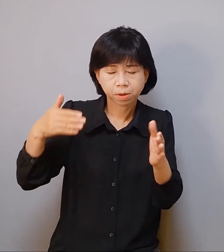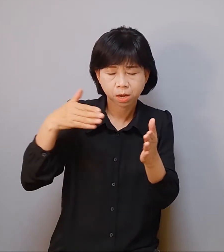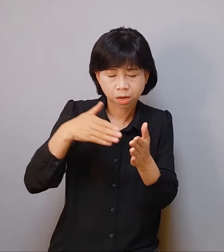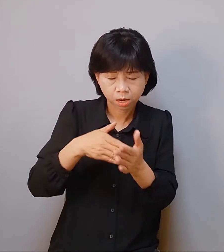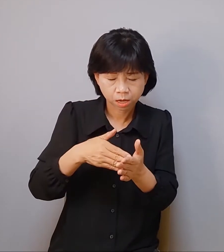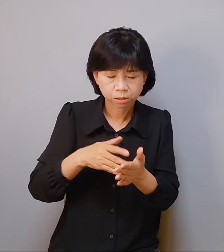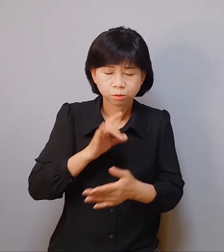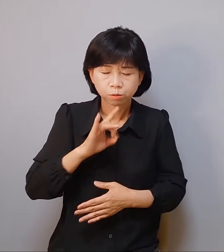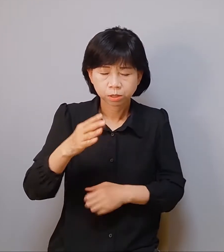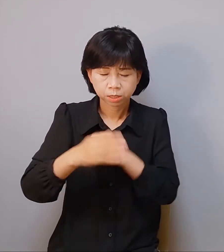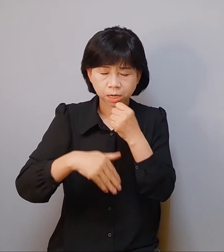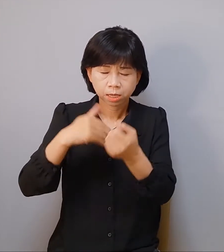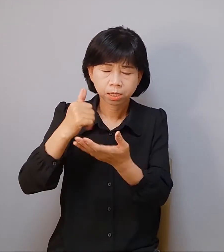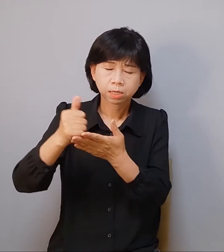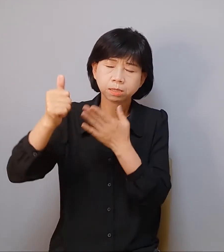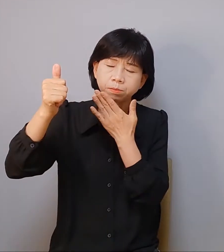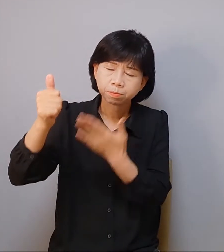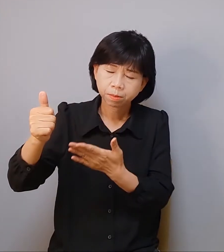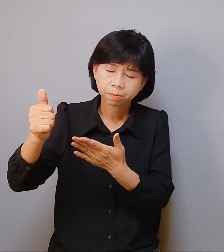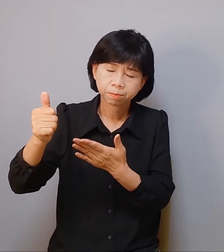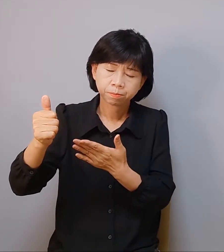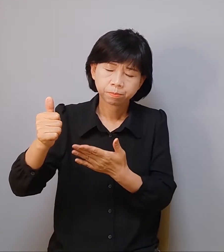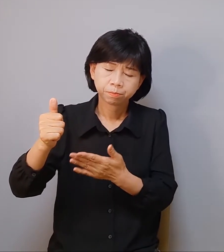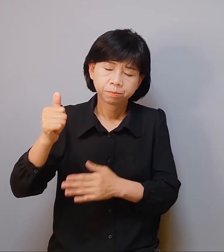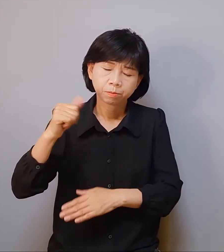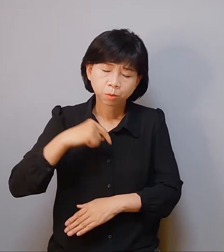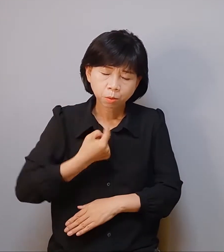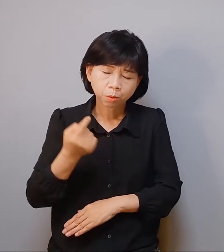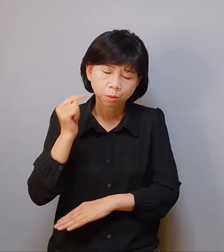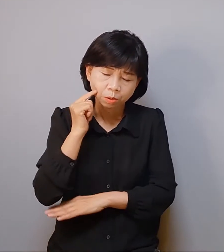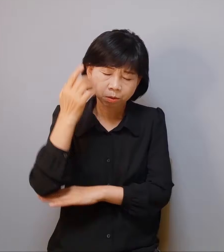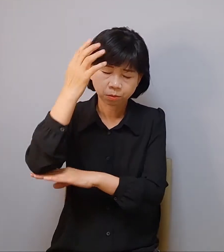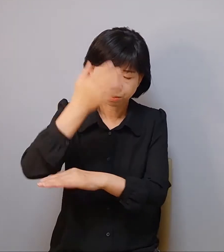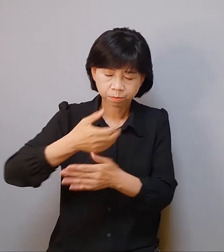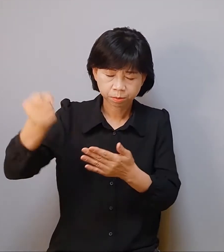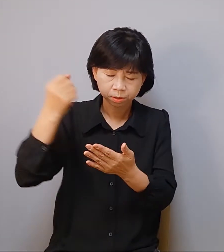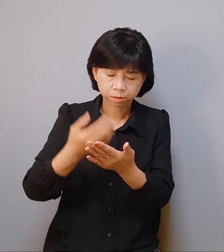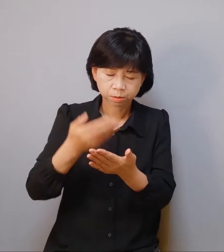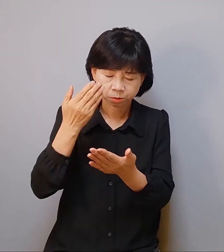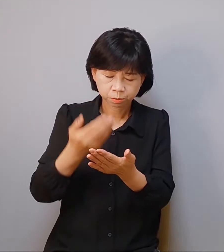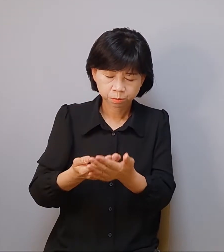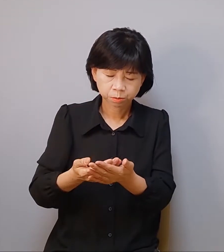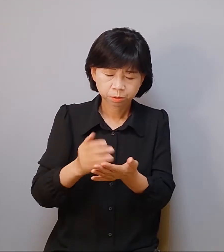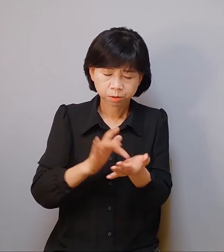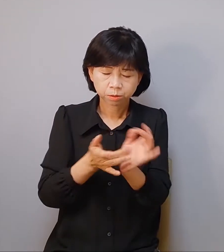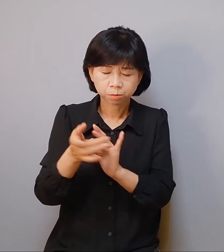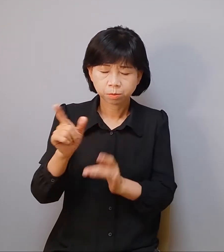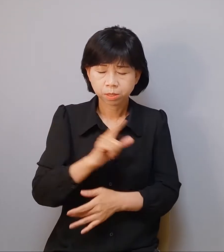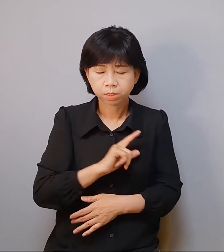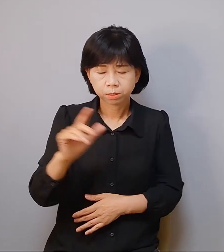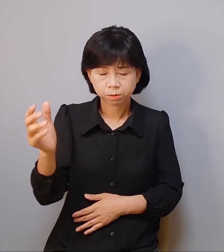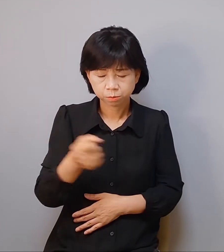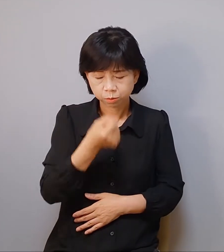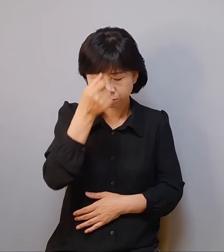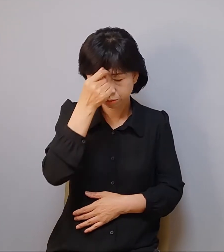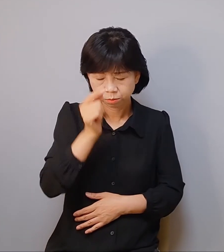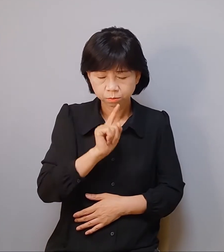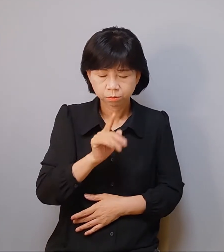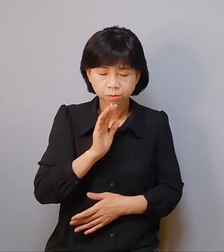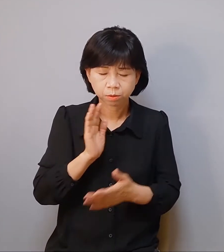시간까지 오직 하나님께만 홀로 영광 받으시옵소서. 이 모든 말씀을 예수님 이름으로